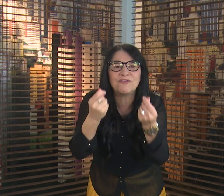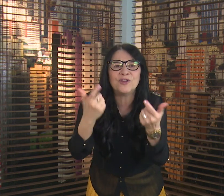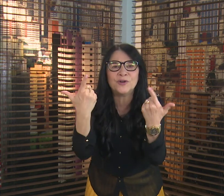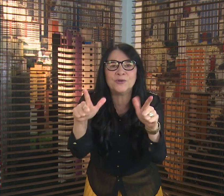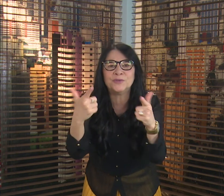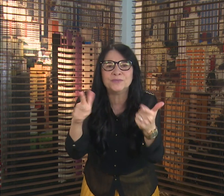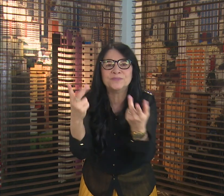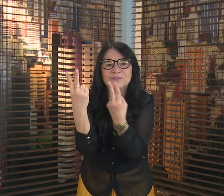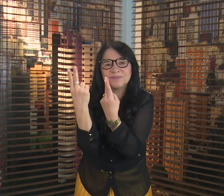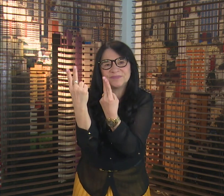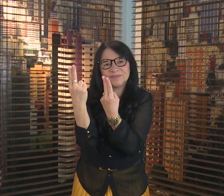incomparável.